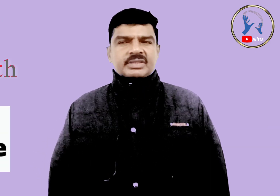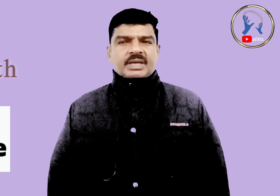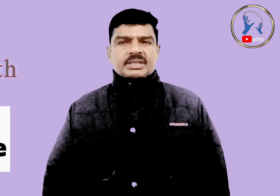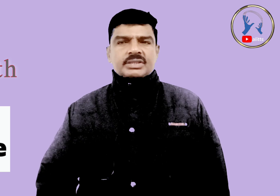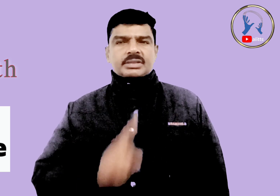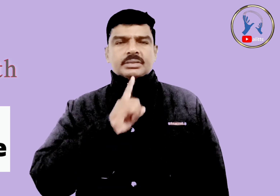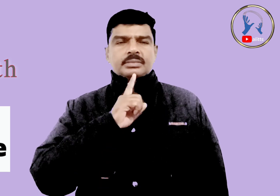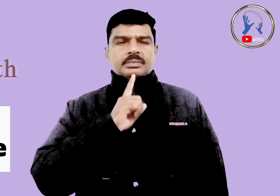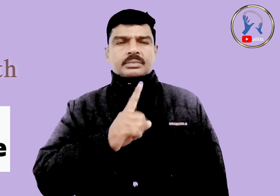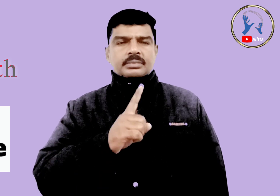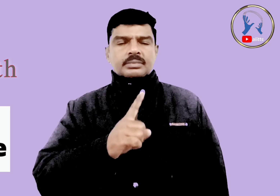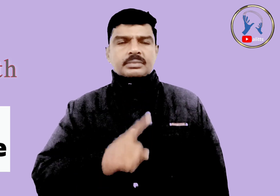सच।